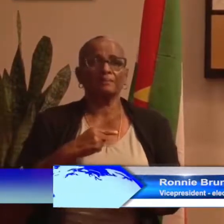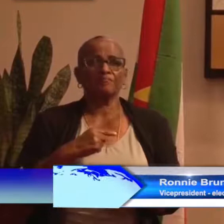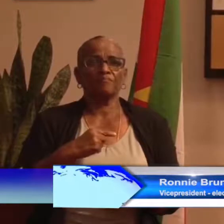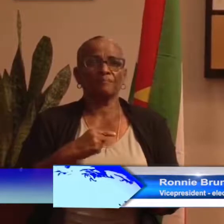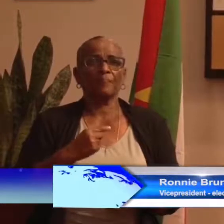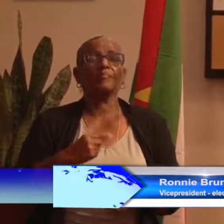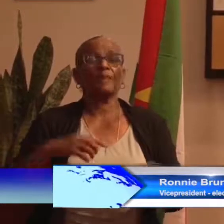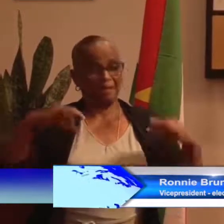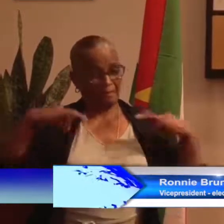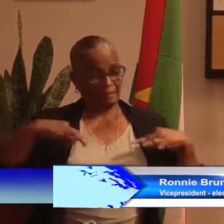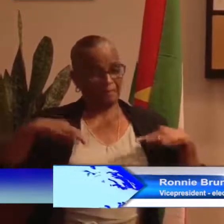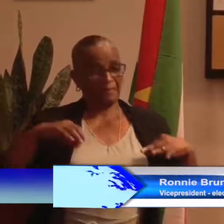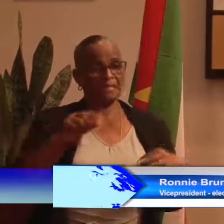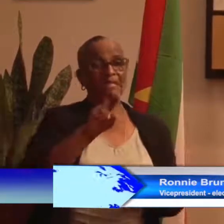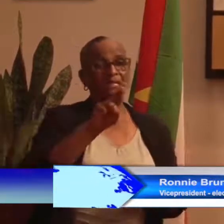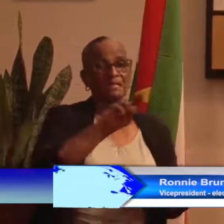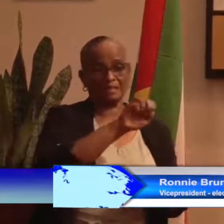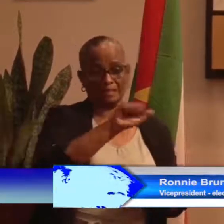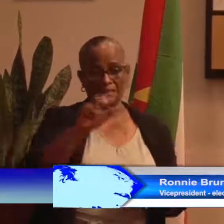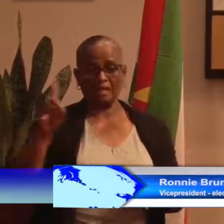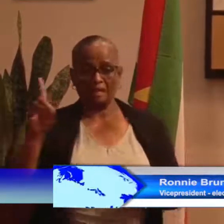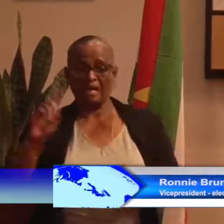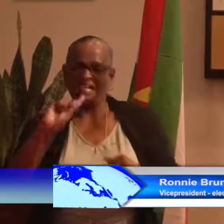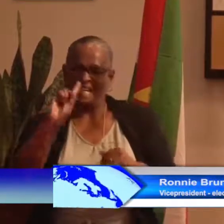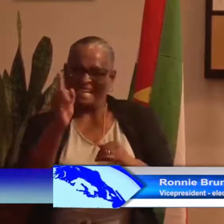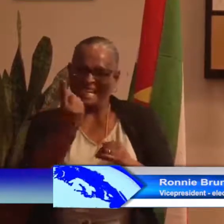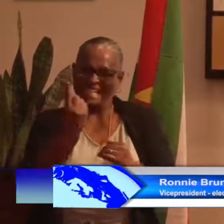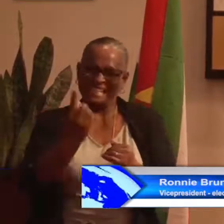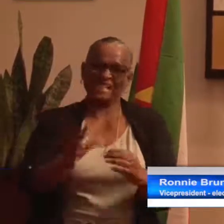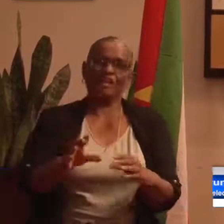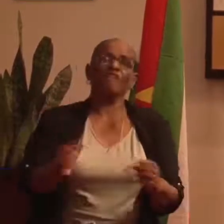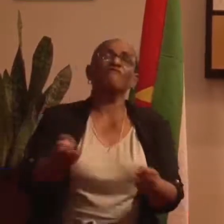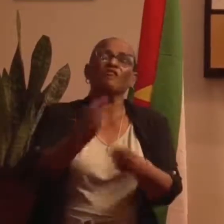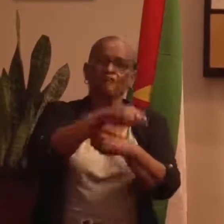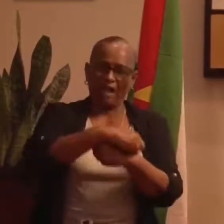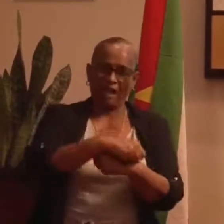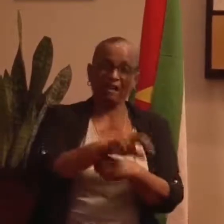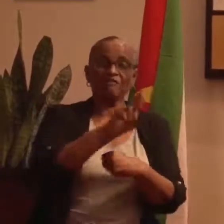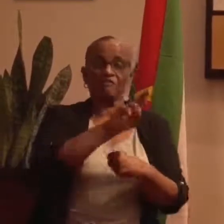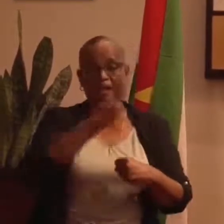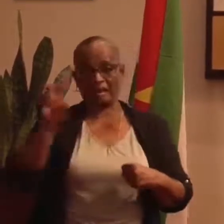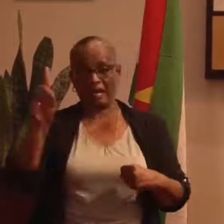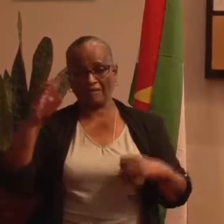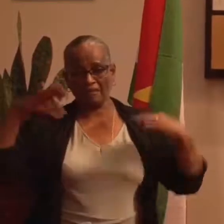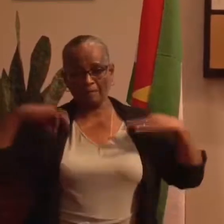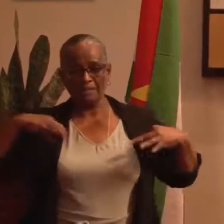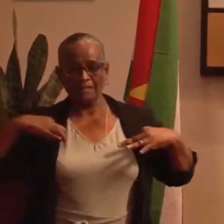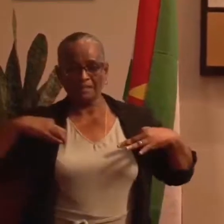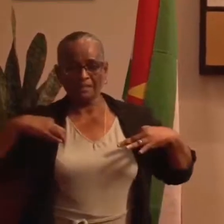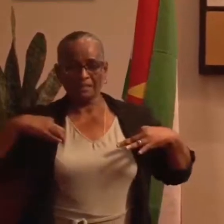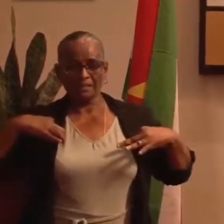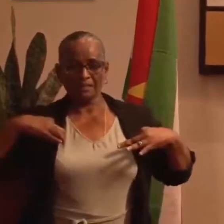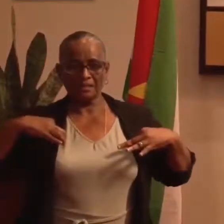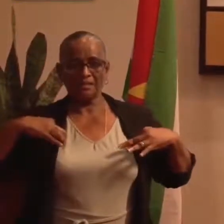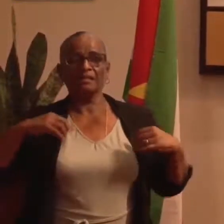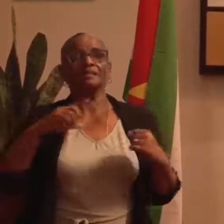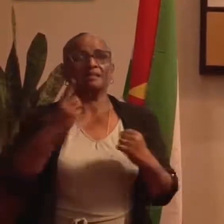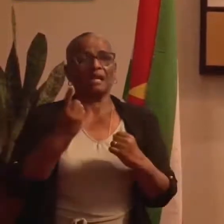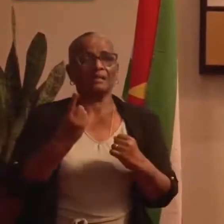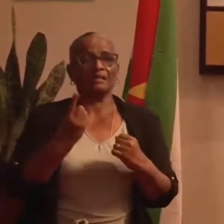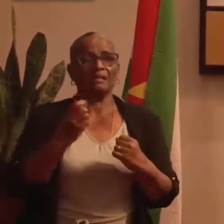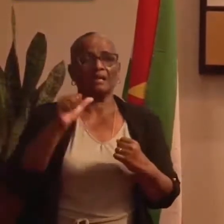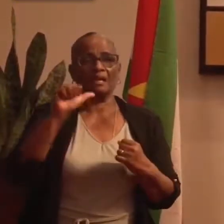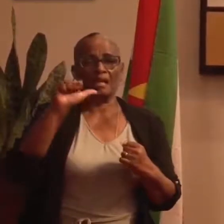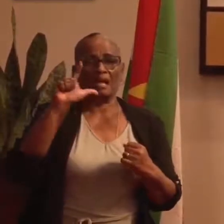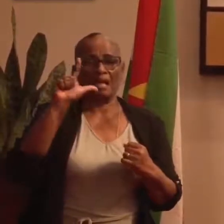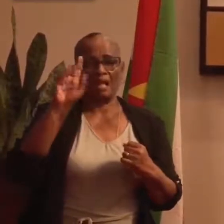In de ministerraad zullen we dan hebben de eerste vervanger van de voorzitter van de raad van minister. En dat is meneer